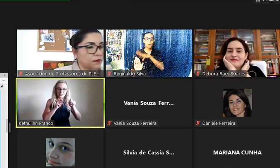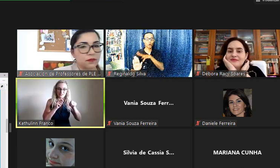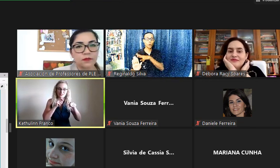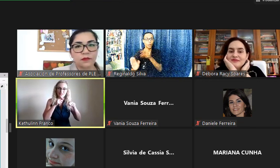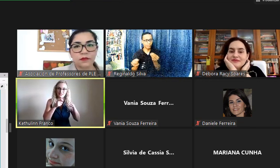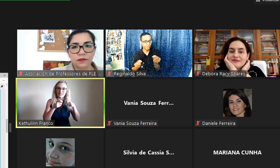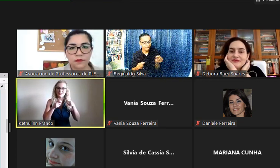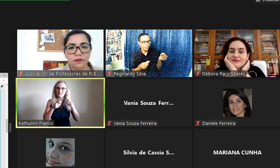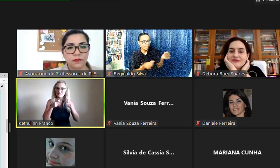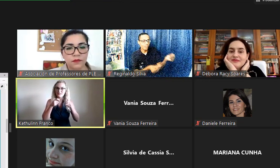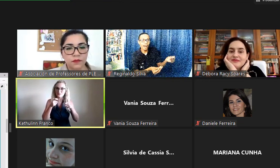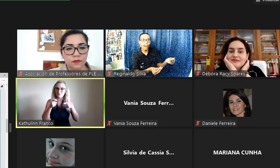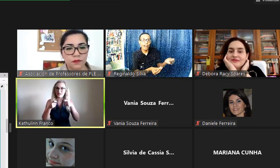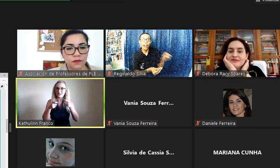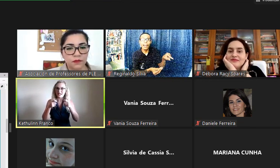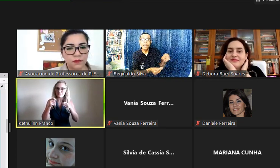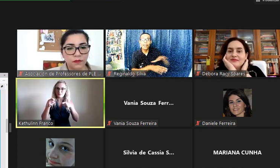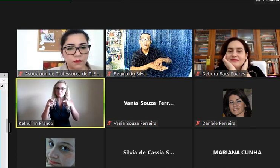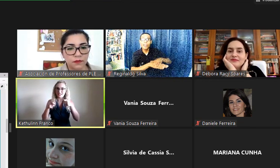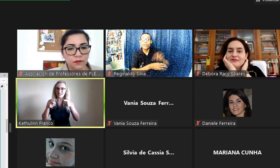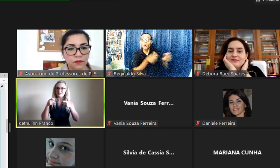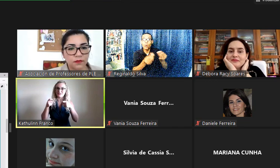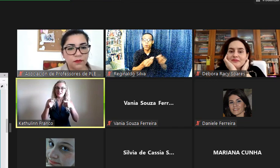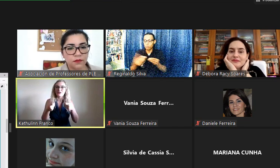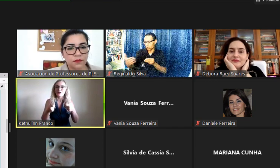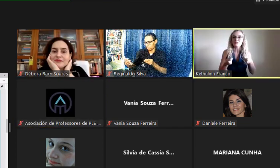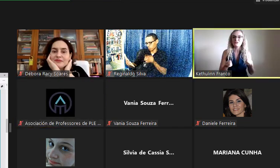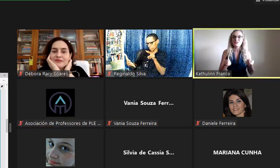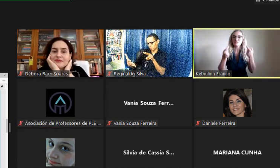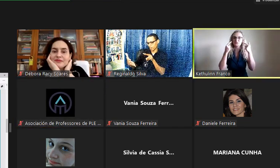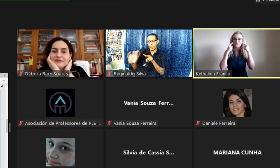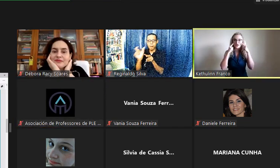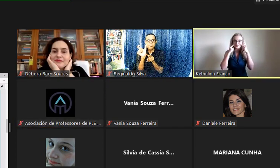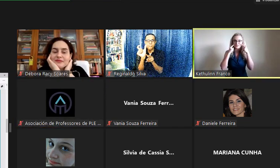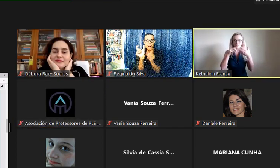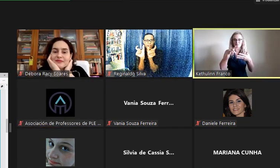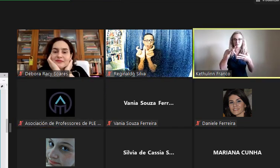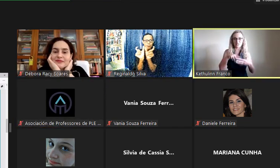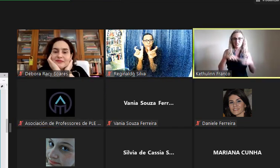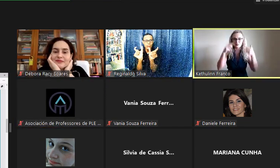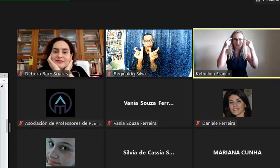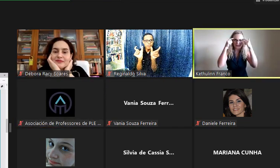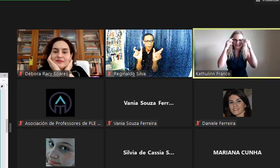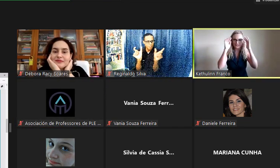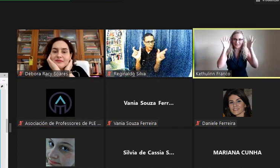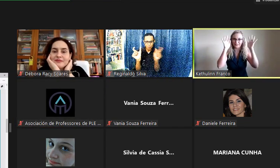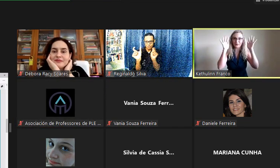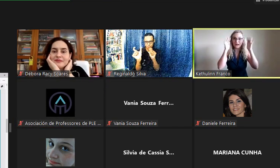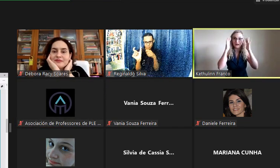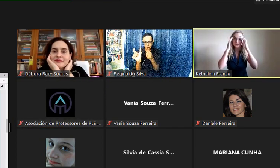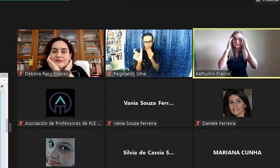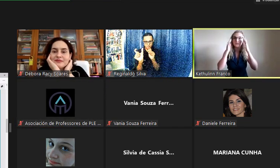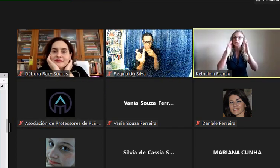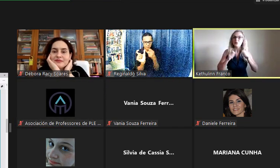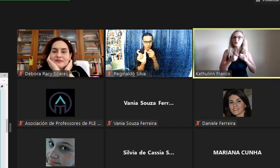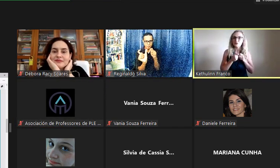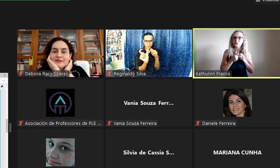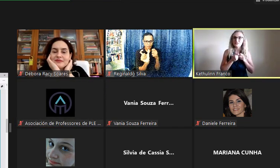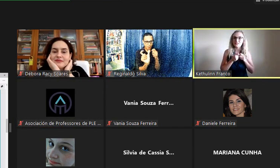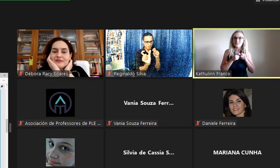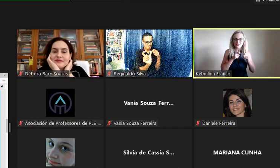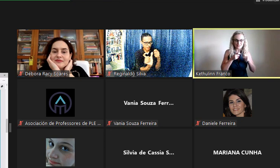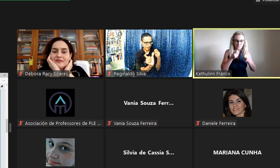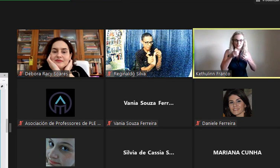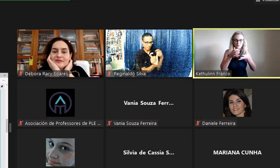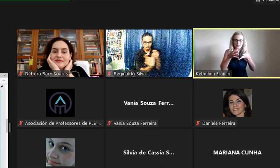e sinalizando palavra por palavra, como se fôssemos nós que estamos lendo e pensando alto. Os surdos